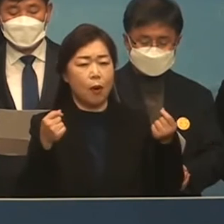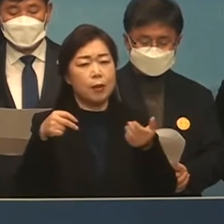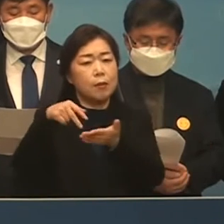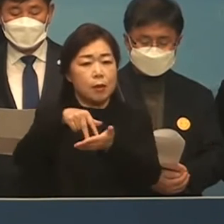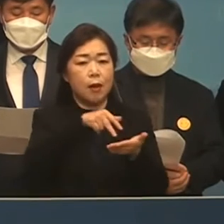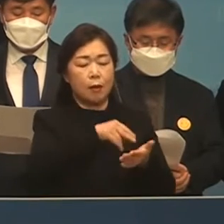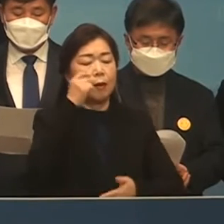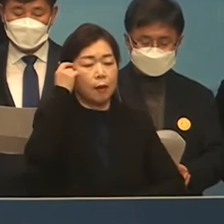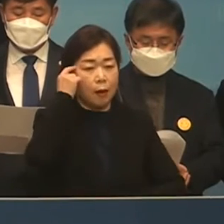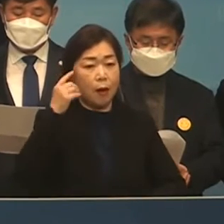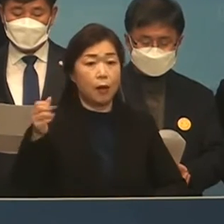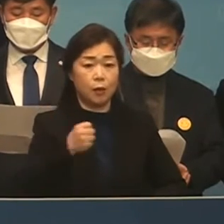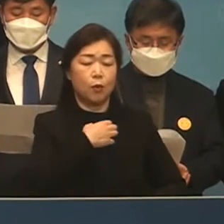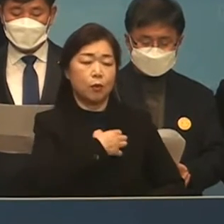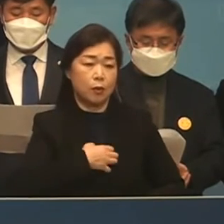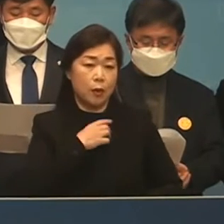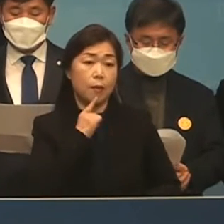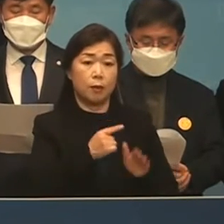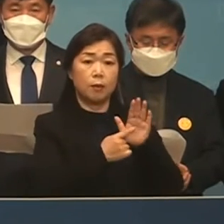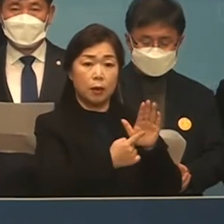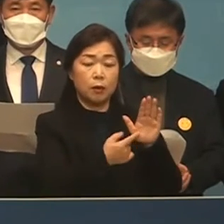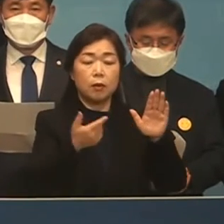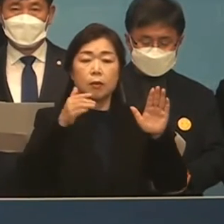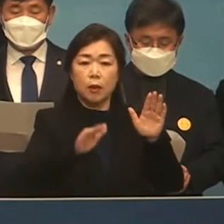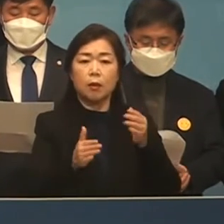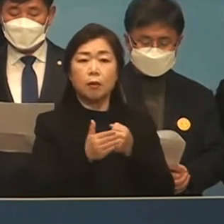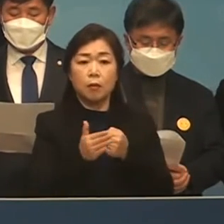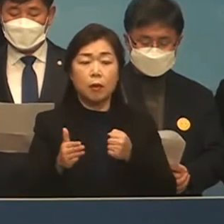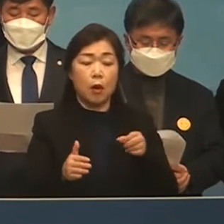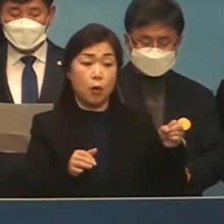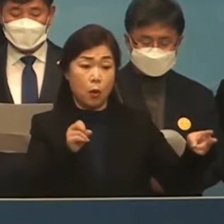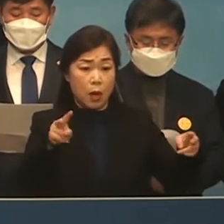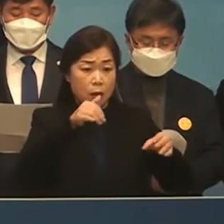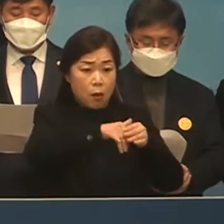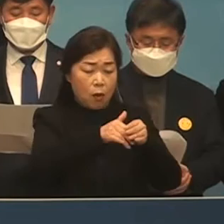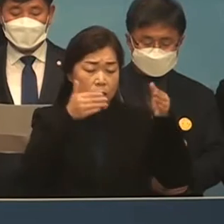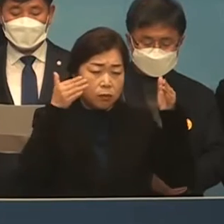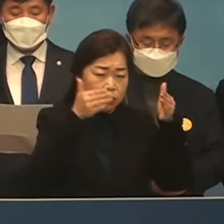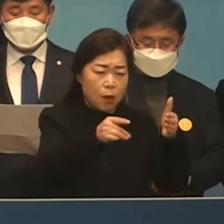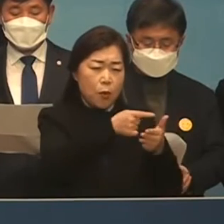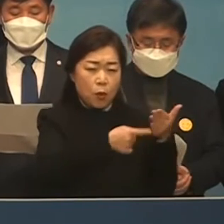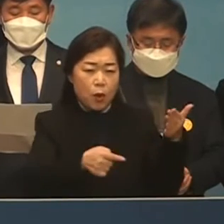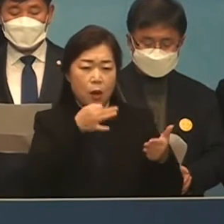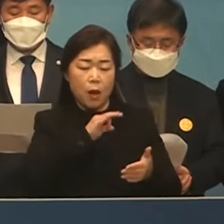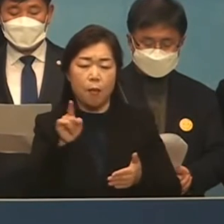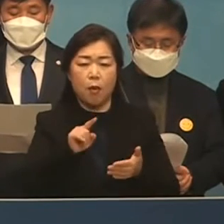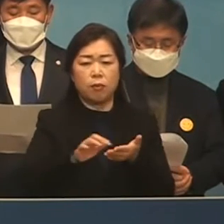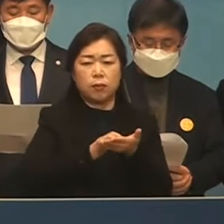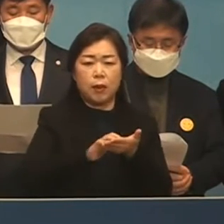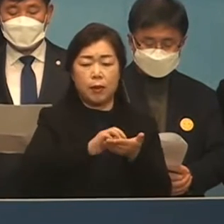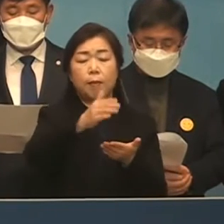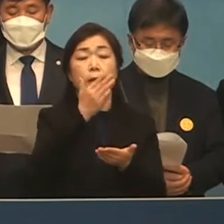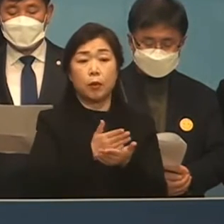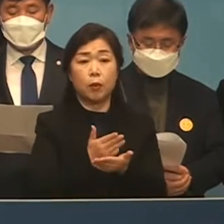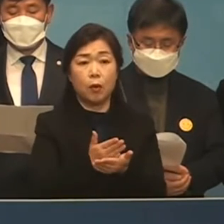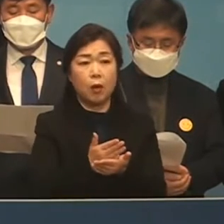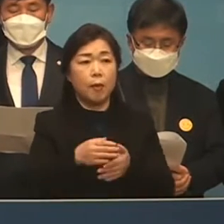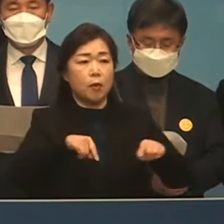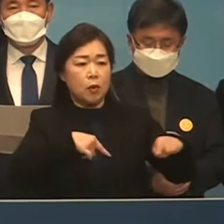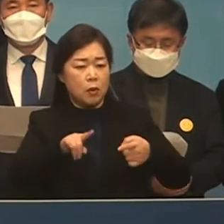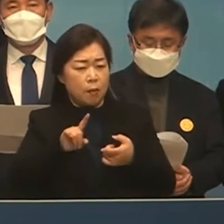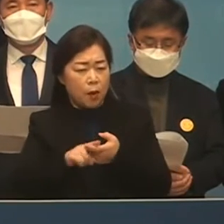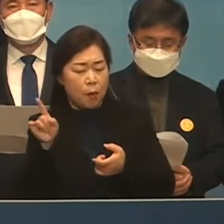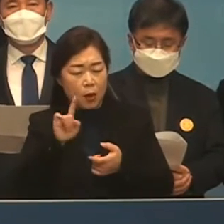공통된 인식이자 우려입니다. 그러므로 여야는 선거의 유불리를 감안한 일체의 정치적